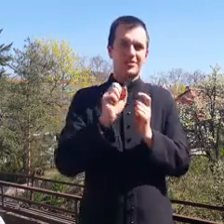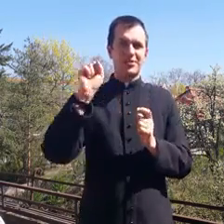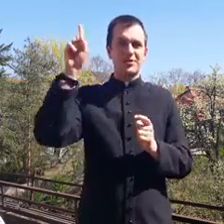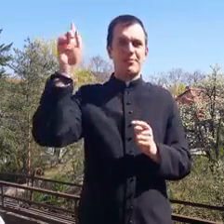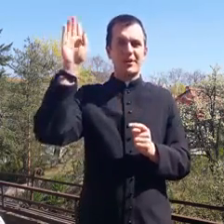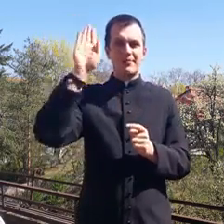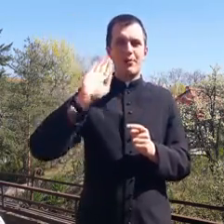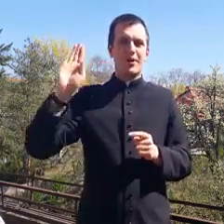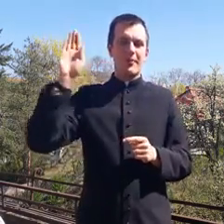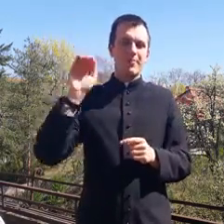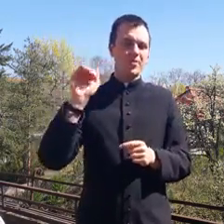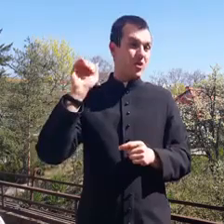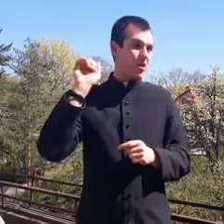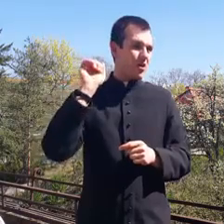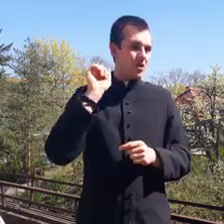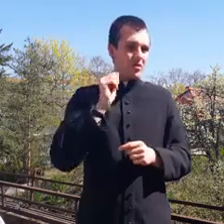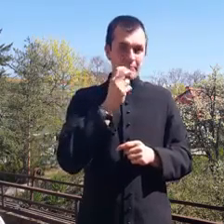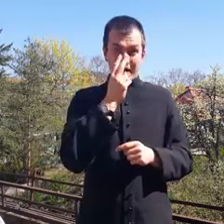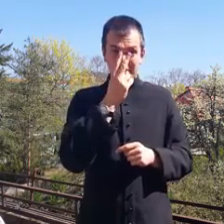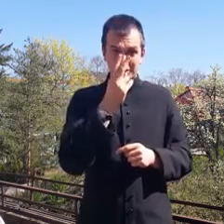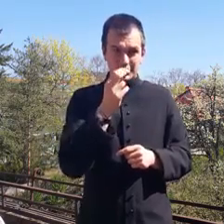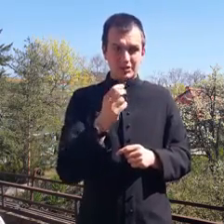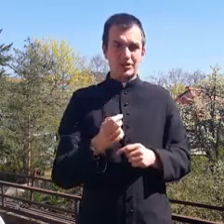pana boga patrzeć